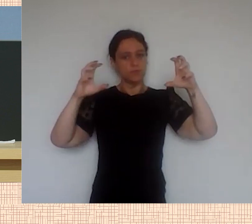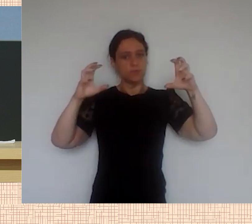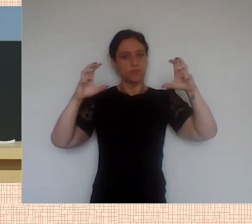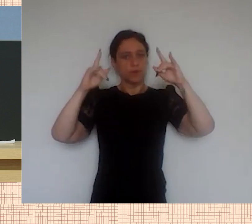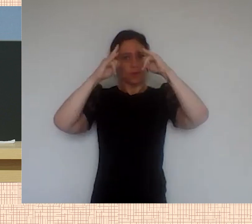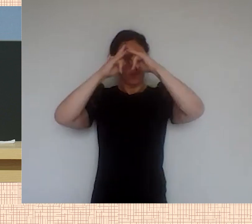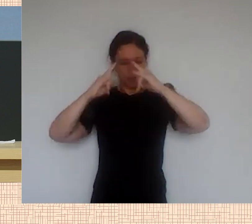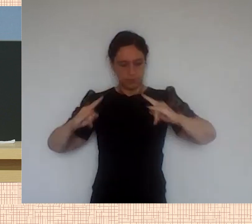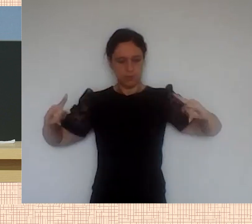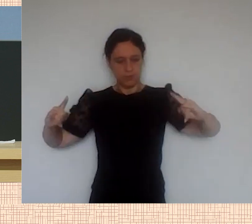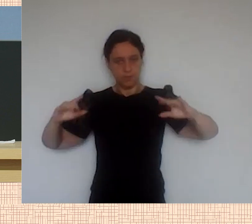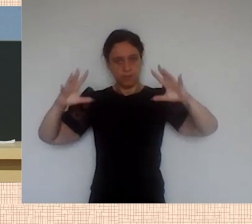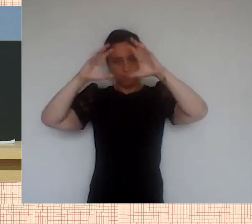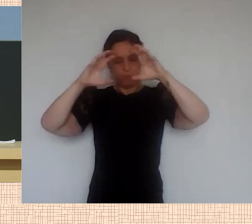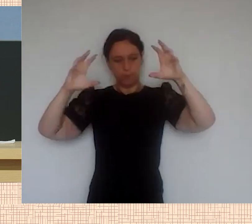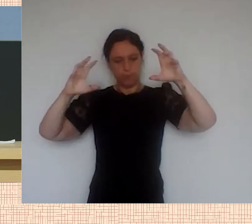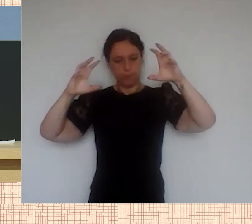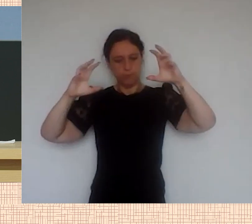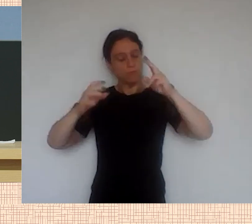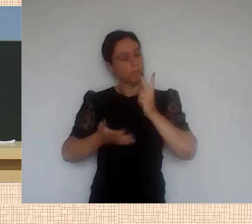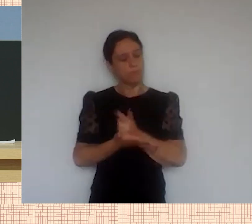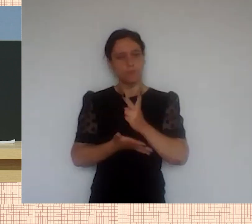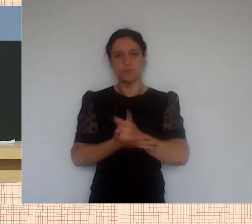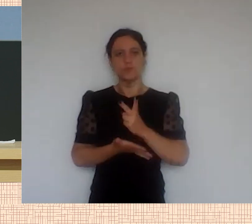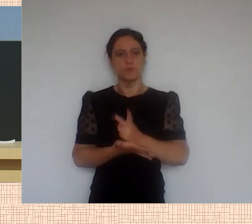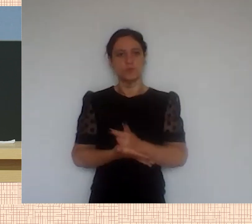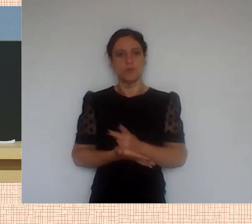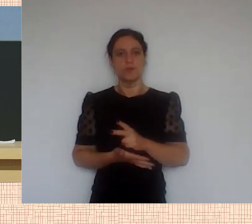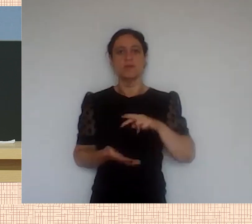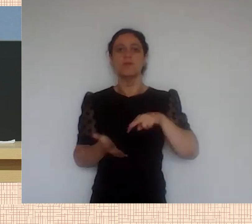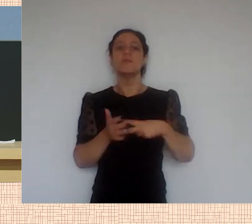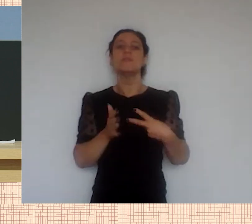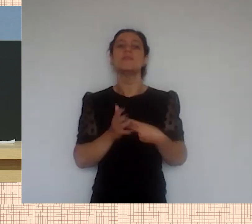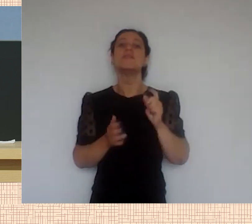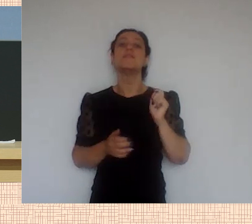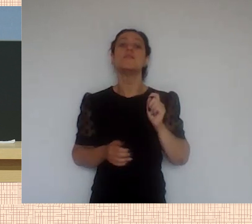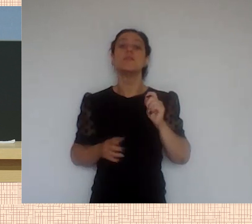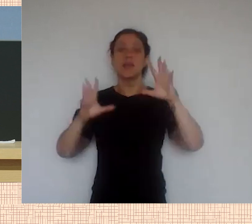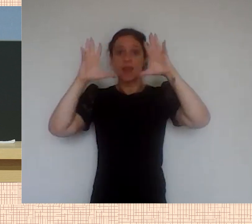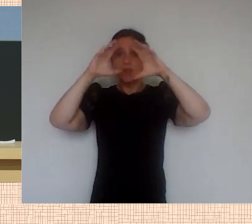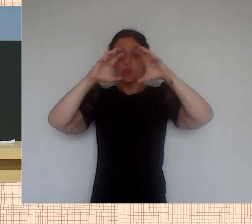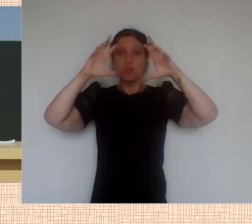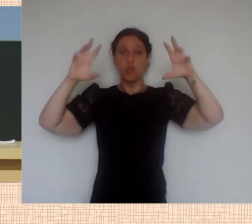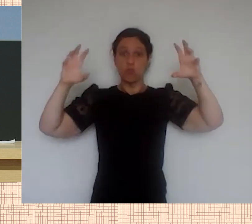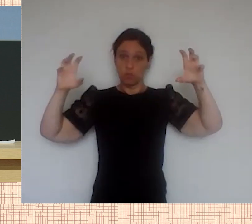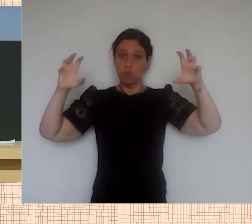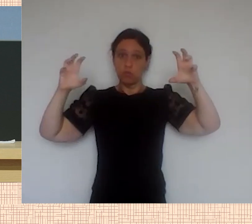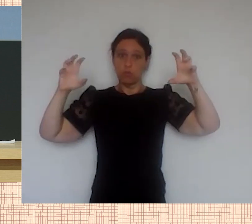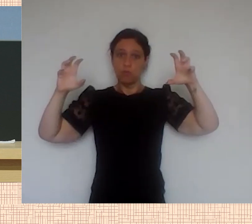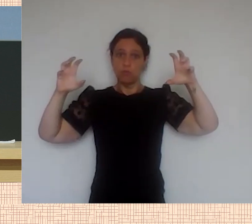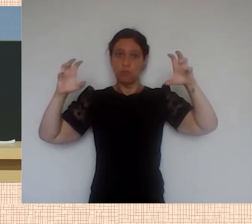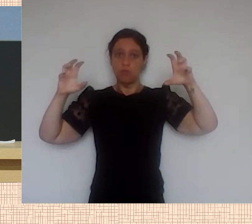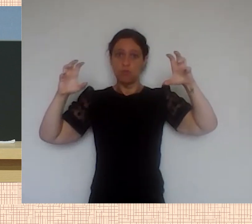é um sinal para todo o povo de que ali estava a direção de Deus.